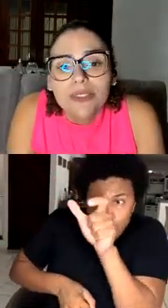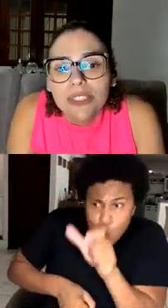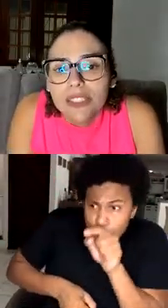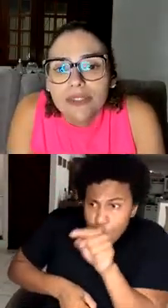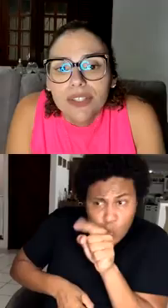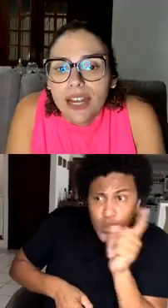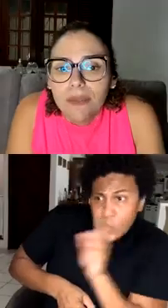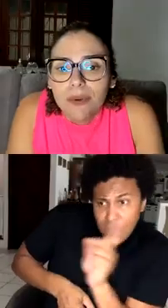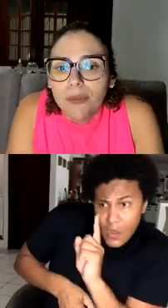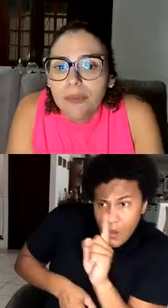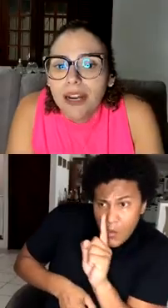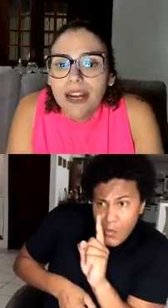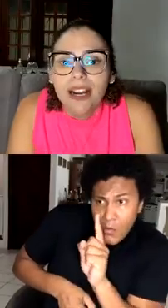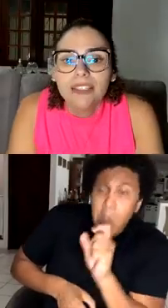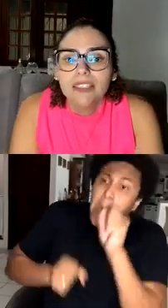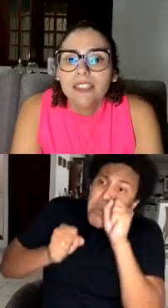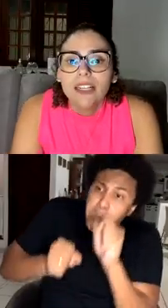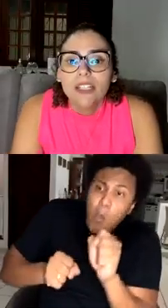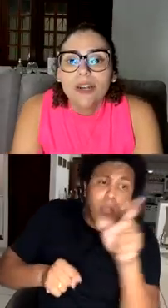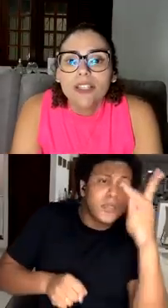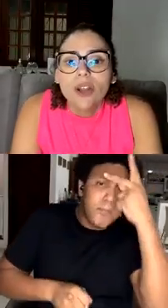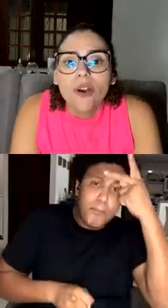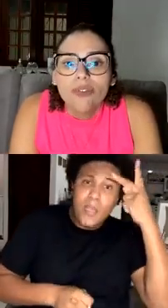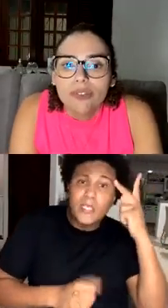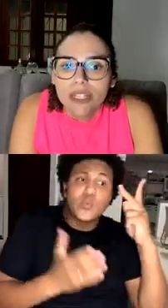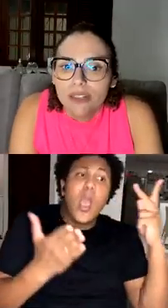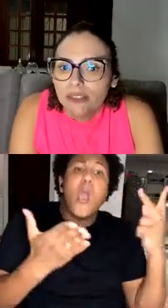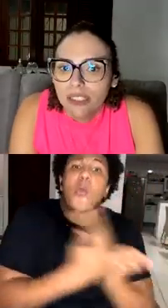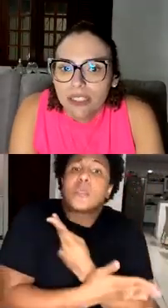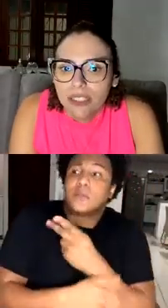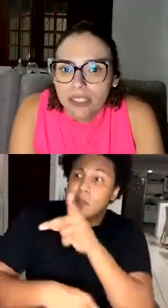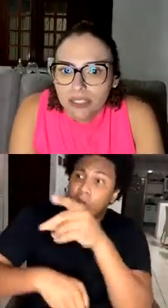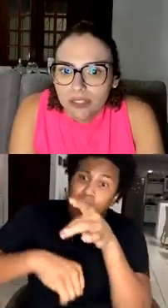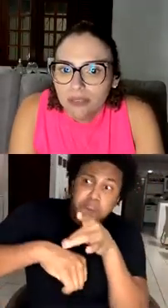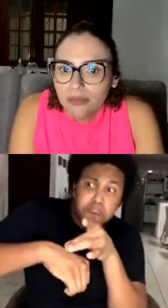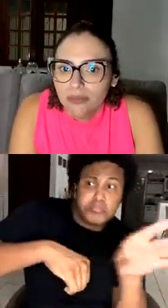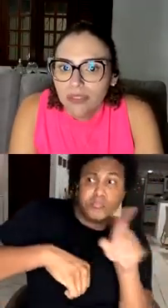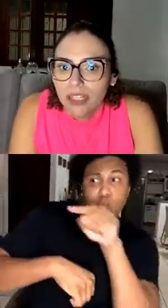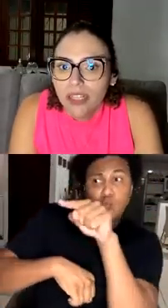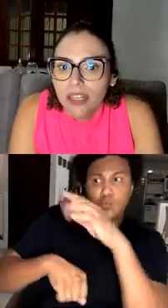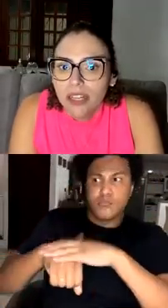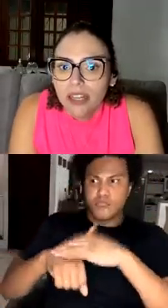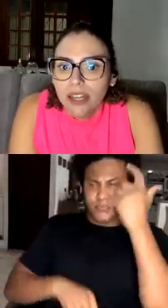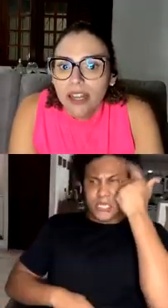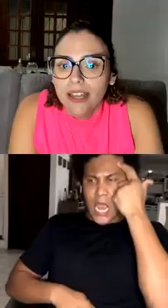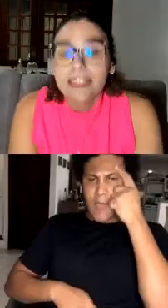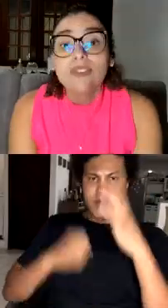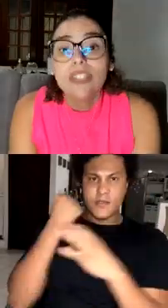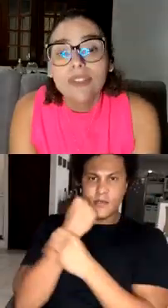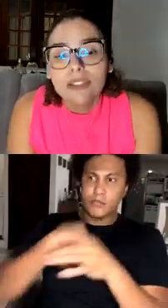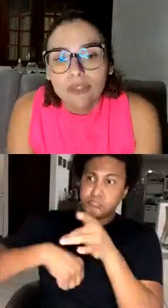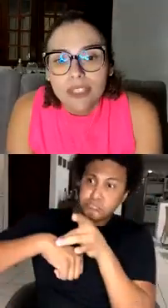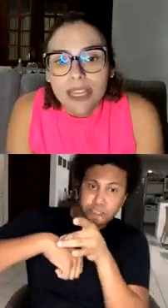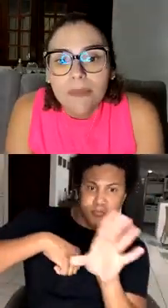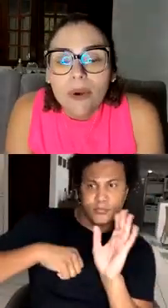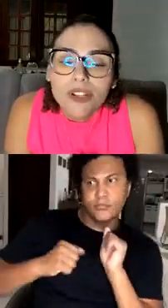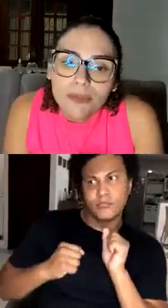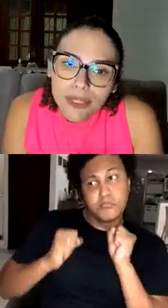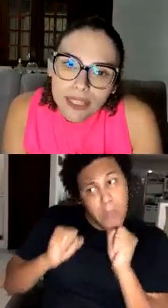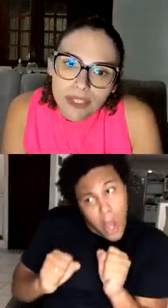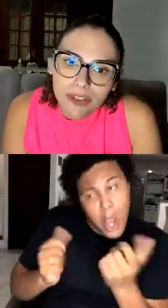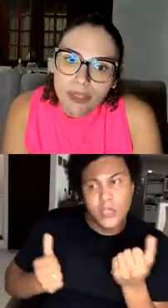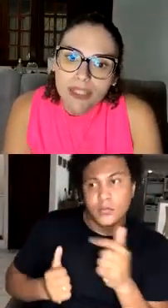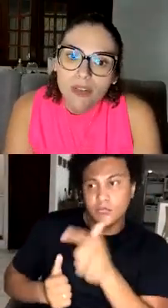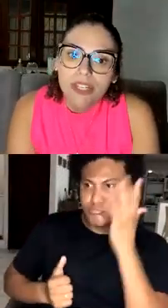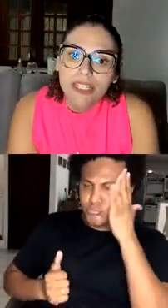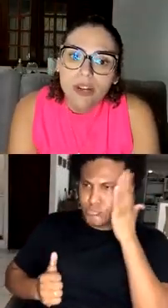precisa você ficar preocupada, não é só com você que acontece isso, né? Inclusive, você pode passar